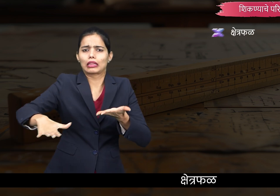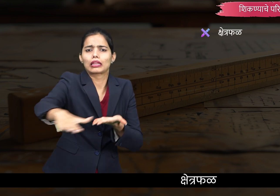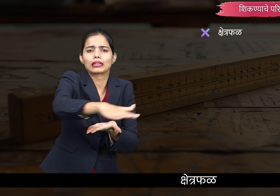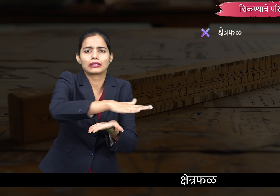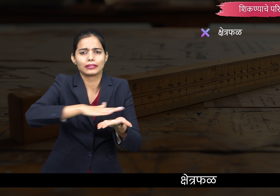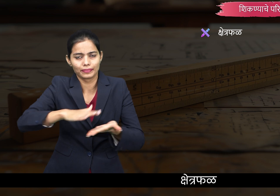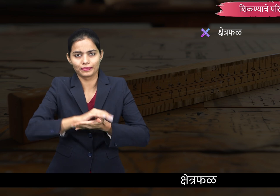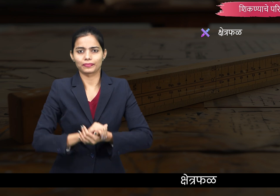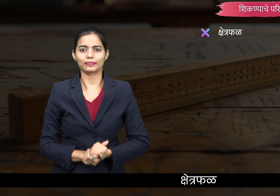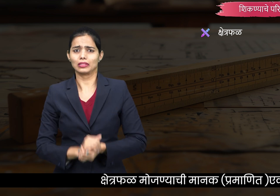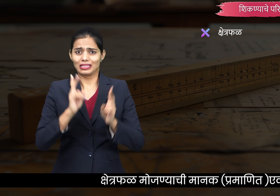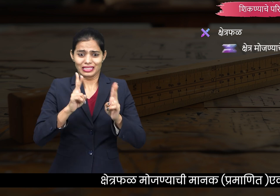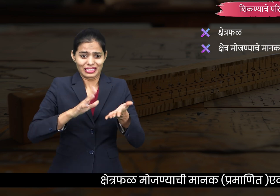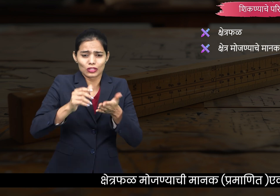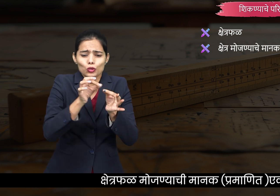क्षेत्रफळ